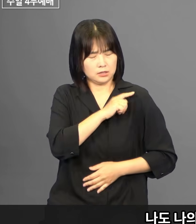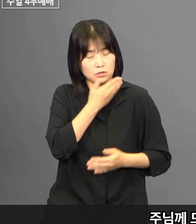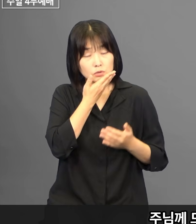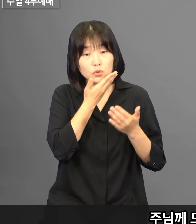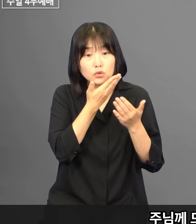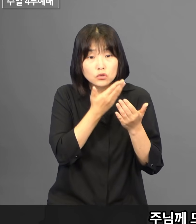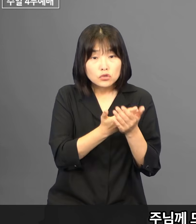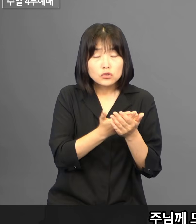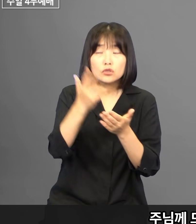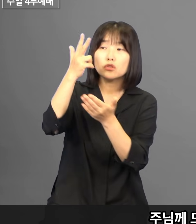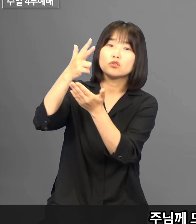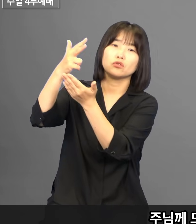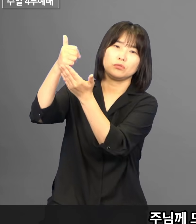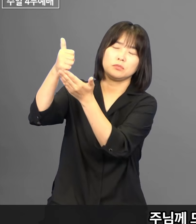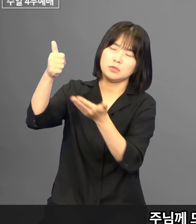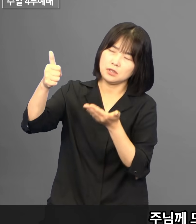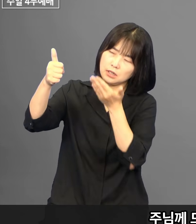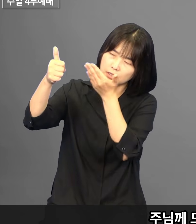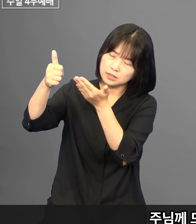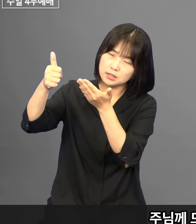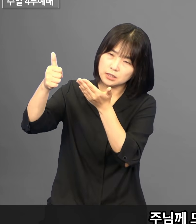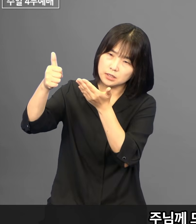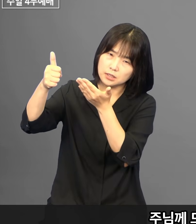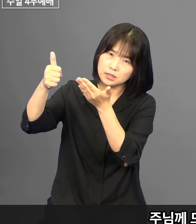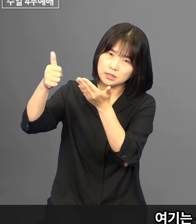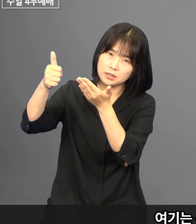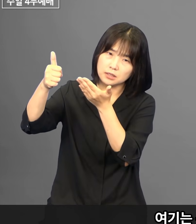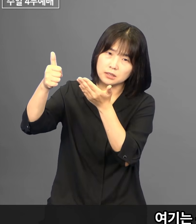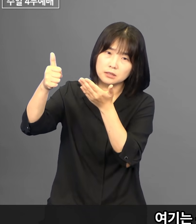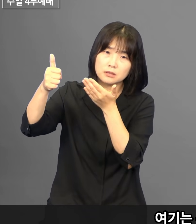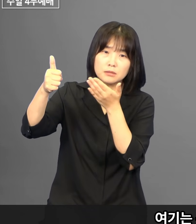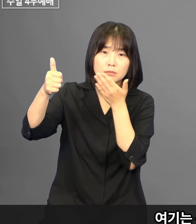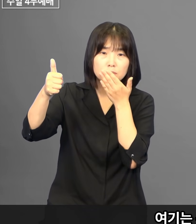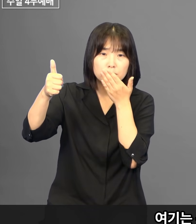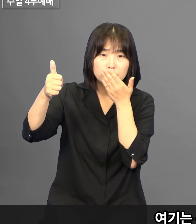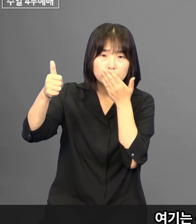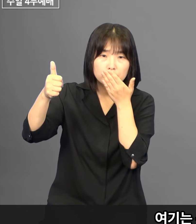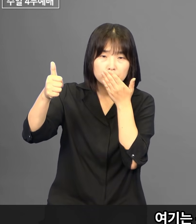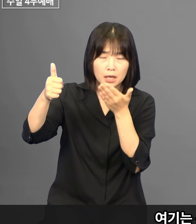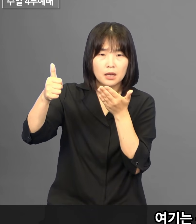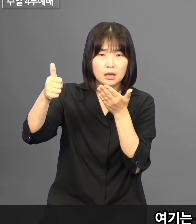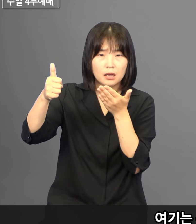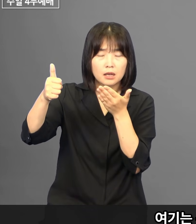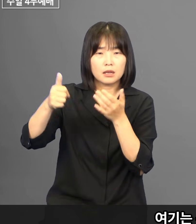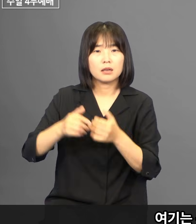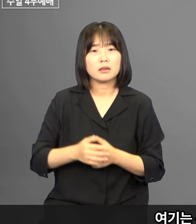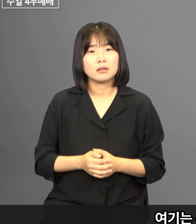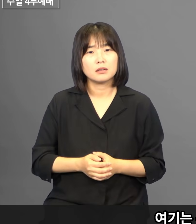것을 주님께 드릴 수 있을까요? 여기는 문제가 달라져요.